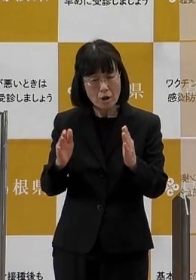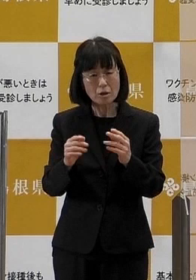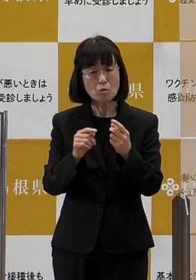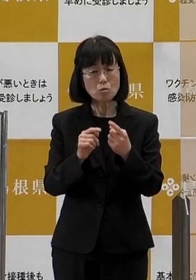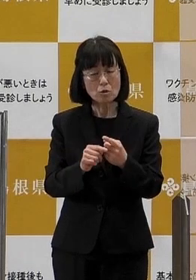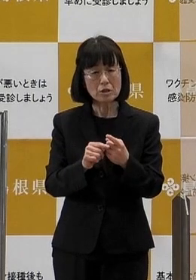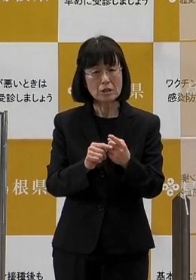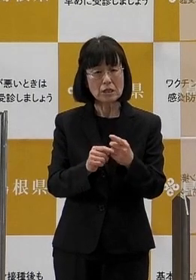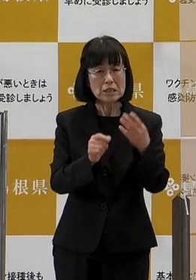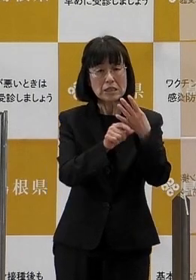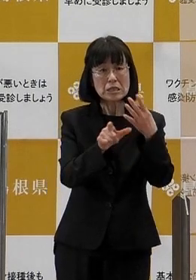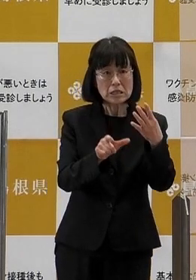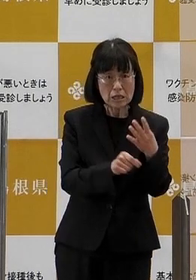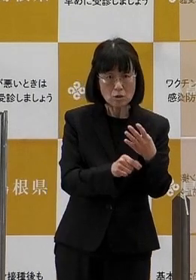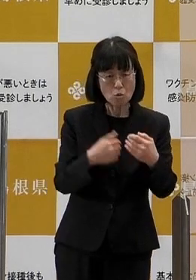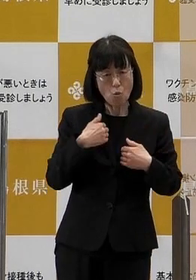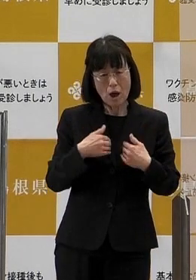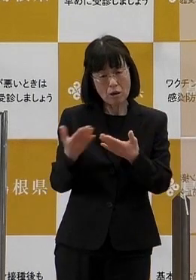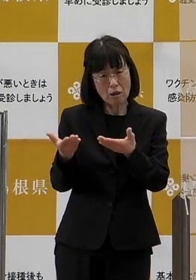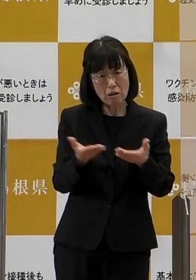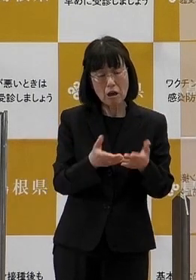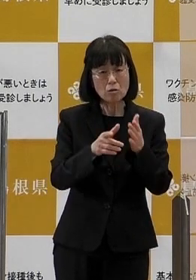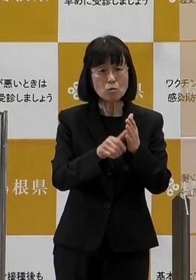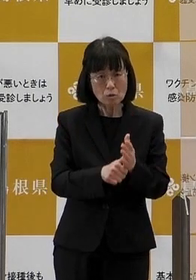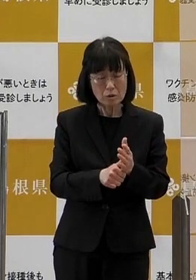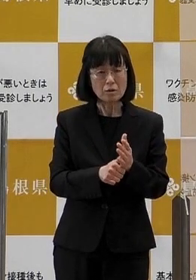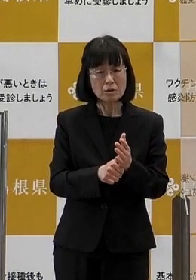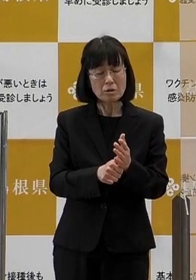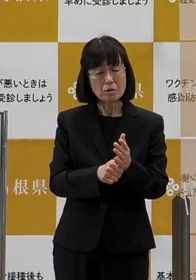月の歓迎会の時期、これ、